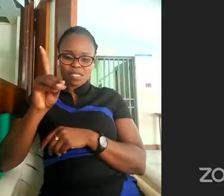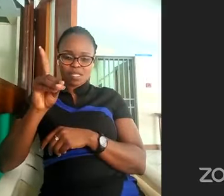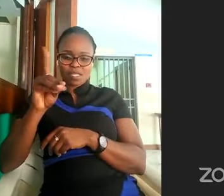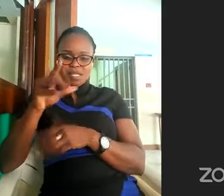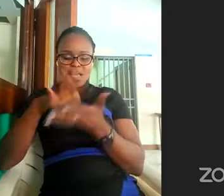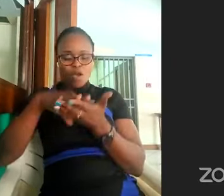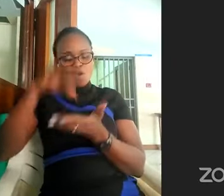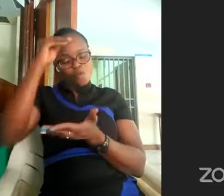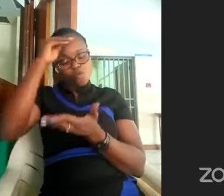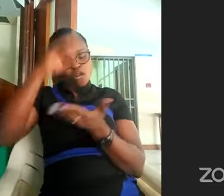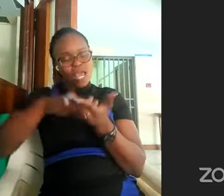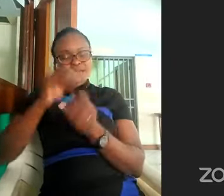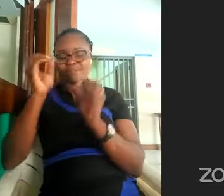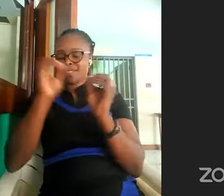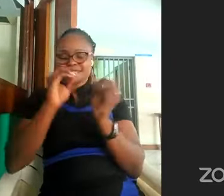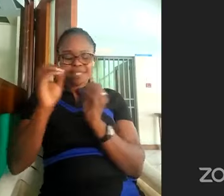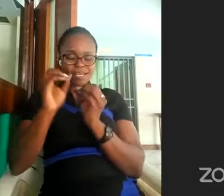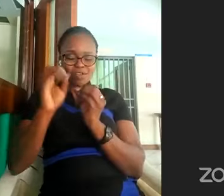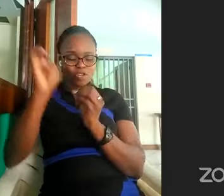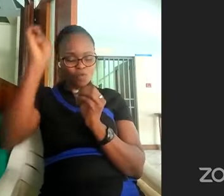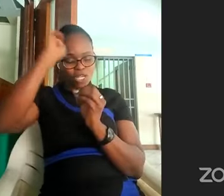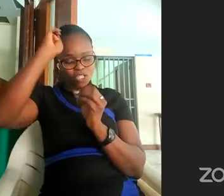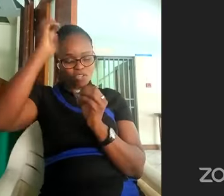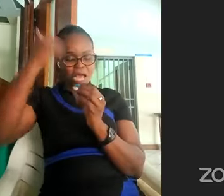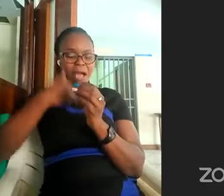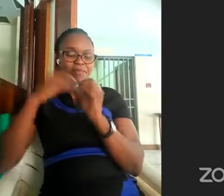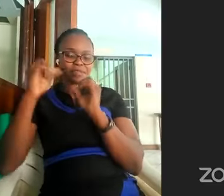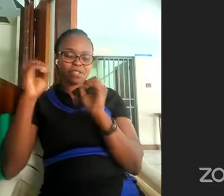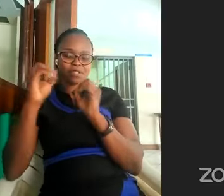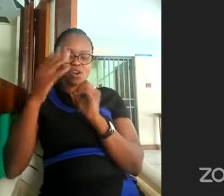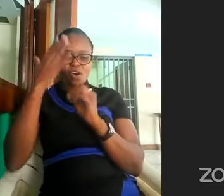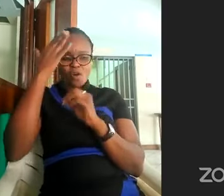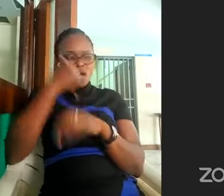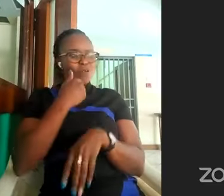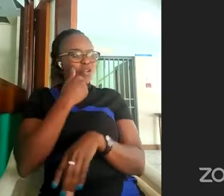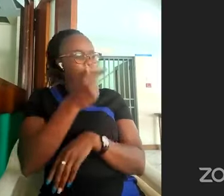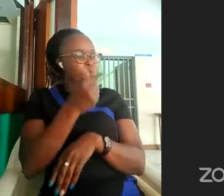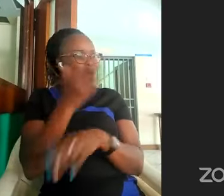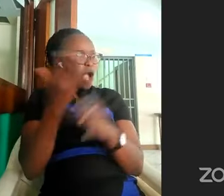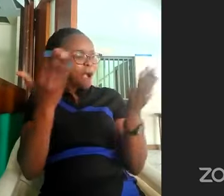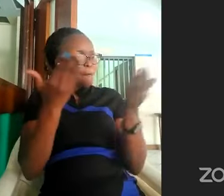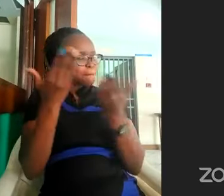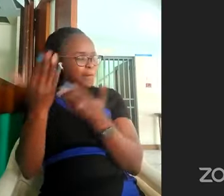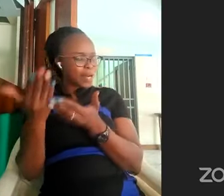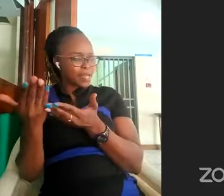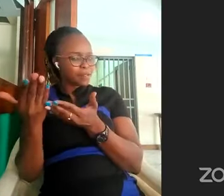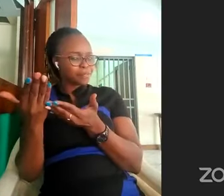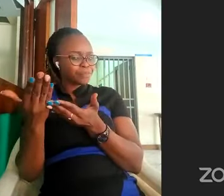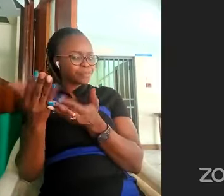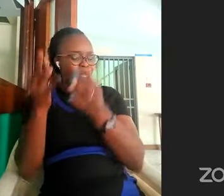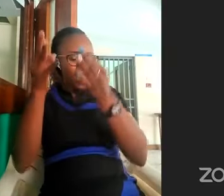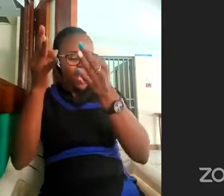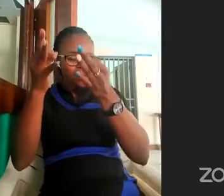changamoto. Kwa ajili wanaambiwa walete mpaka hiyo mabank statement, waandike CV